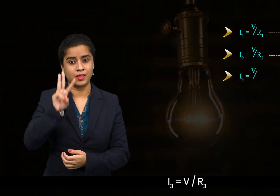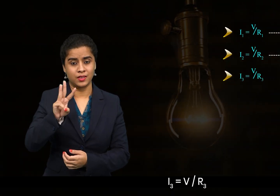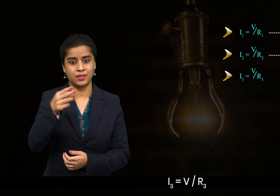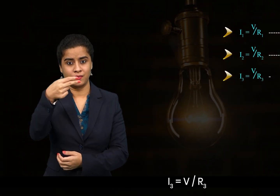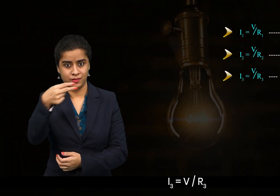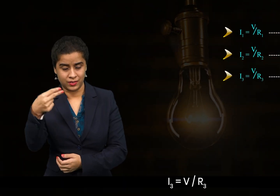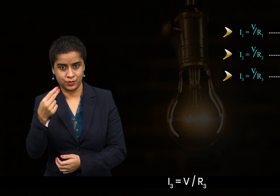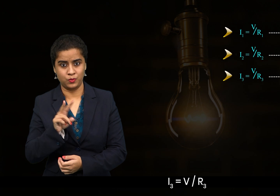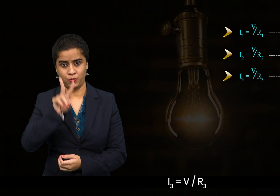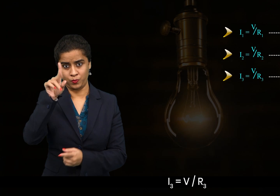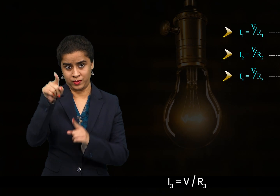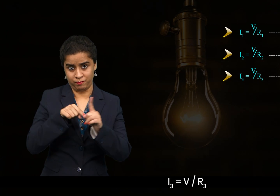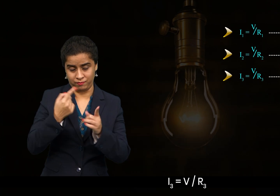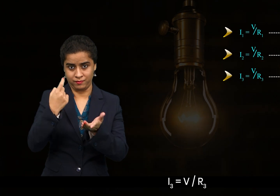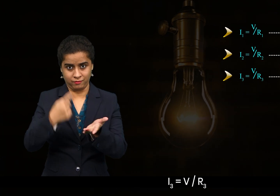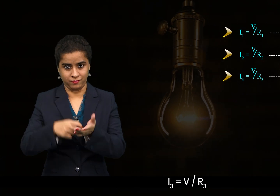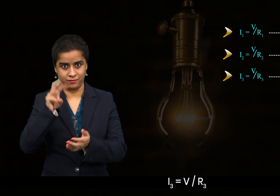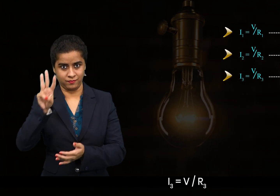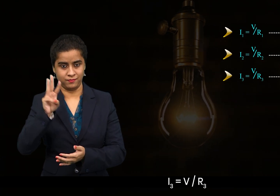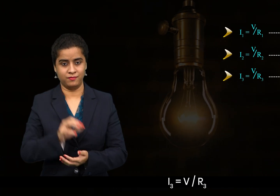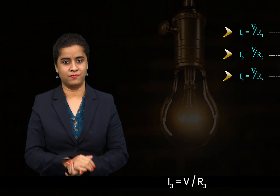I3 is equal to V/R3.